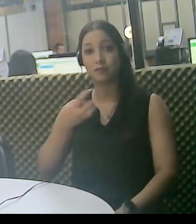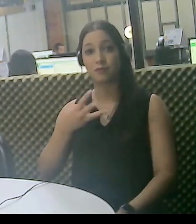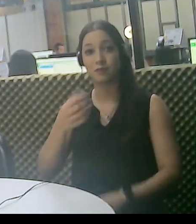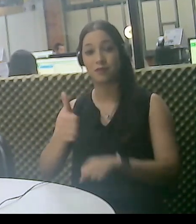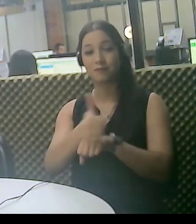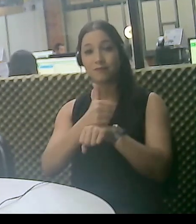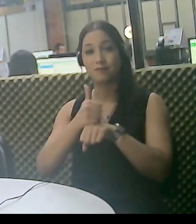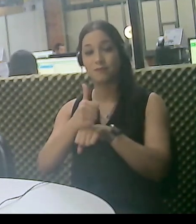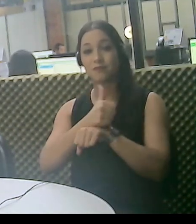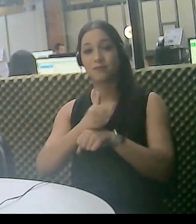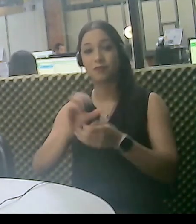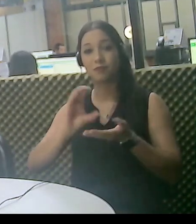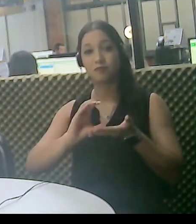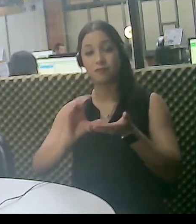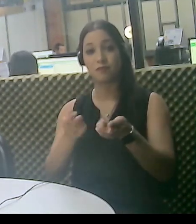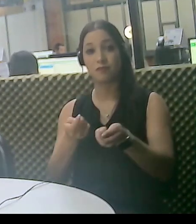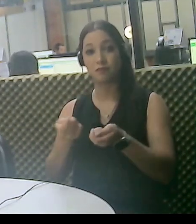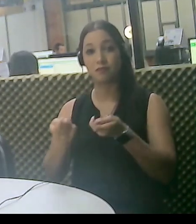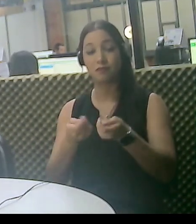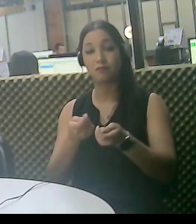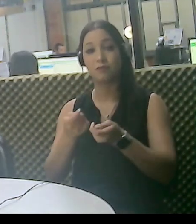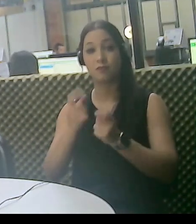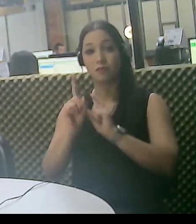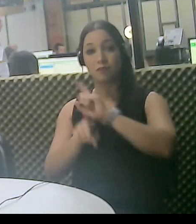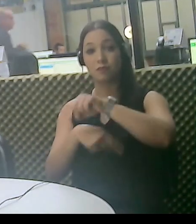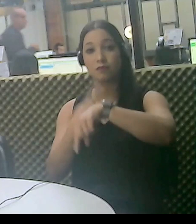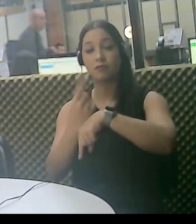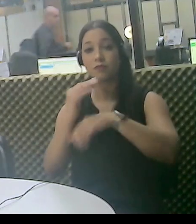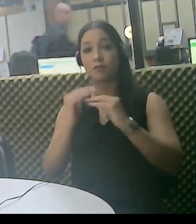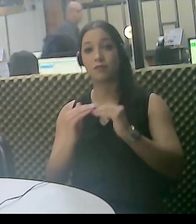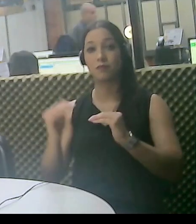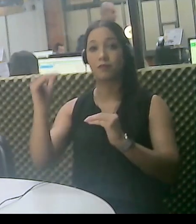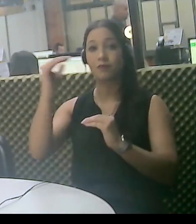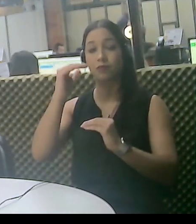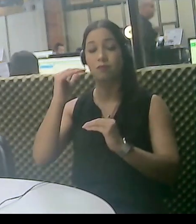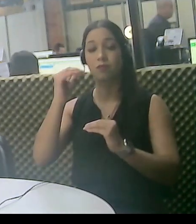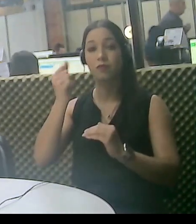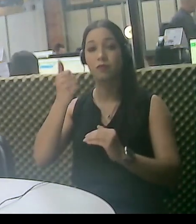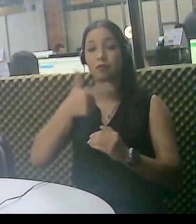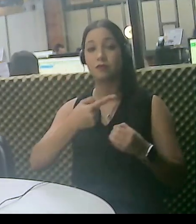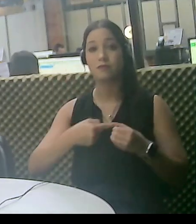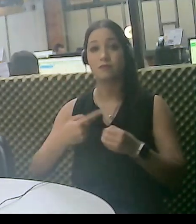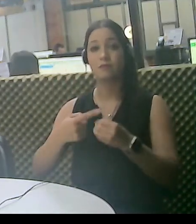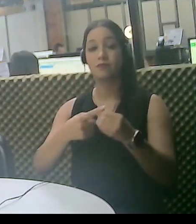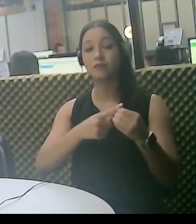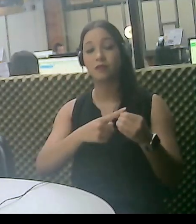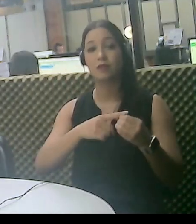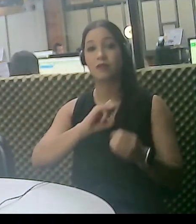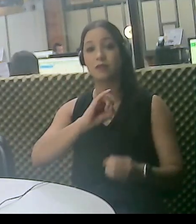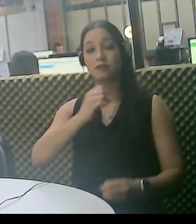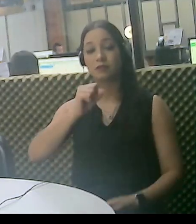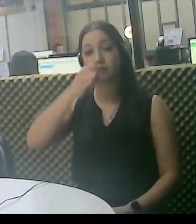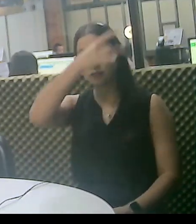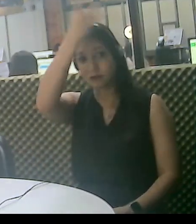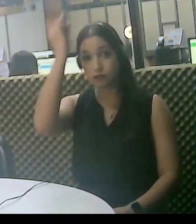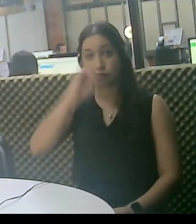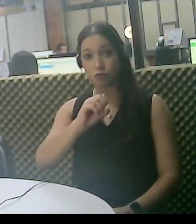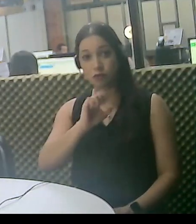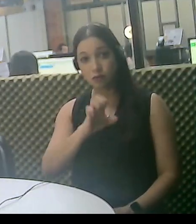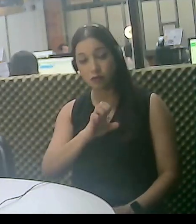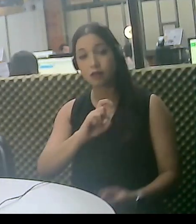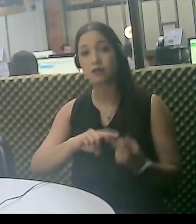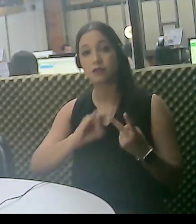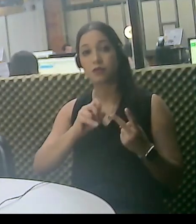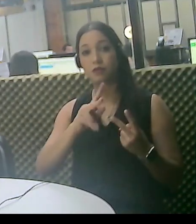as melhores para se fazer negócios, estando à frente de grandes cidades como Ribeirão Preto, São José dos Campos e Joinville, além